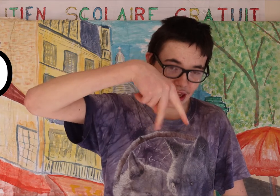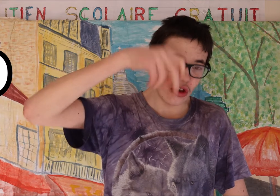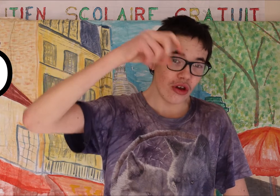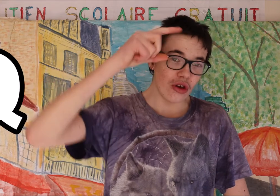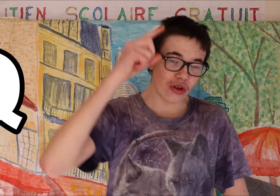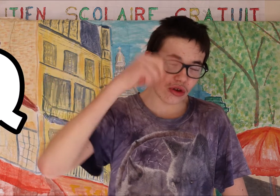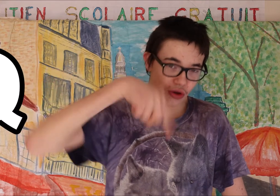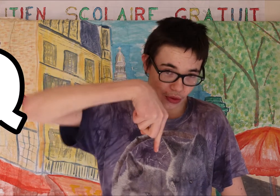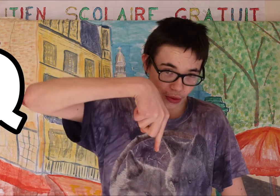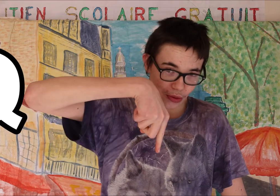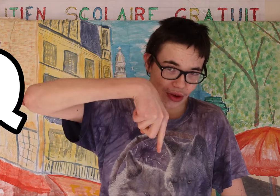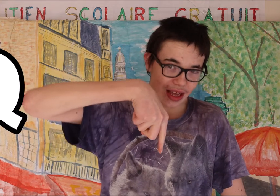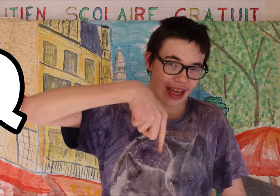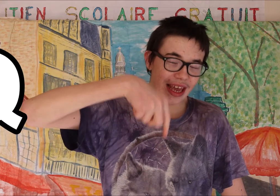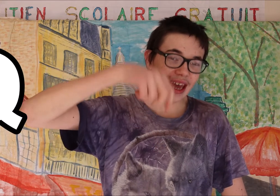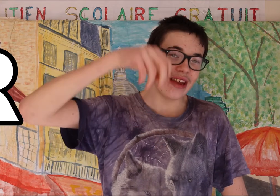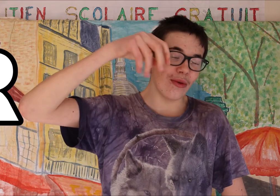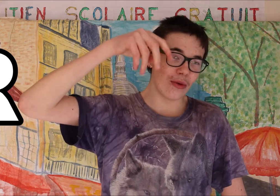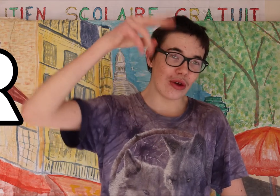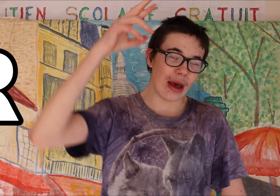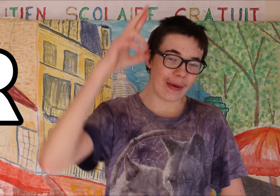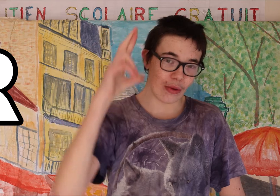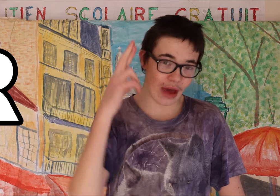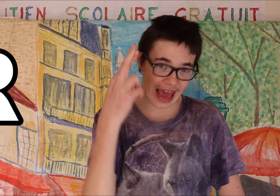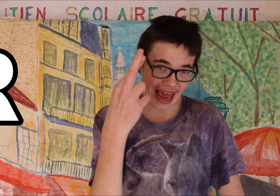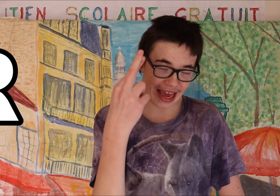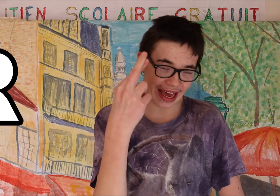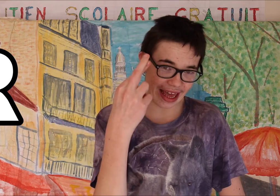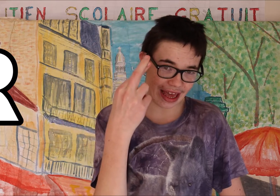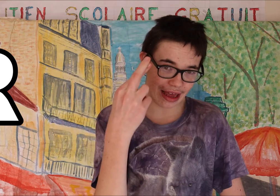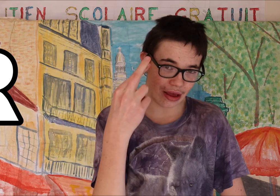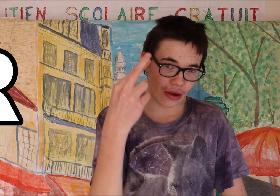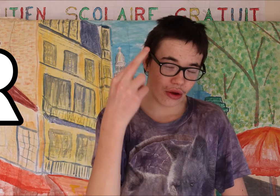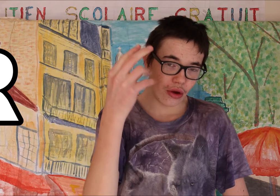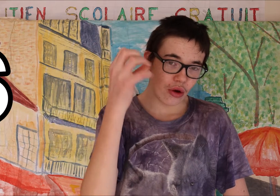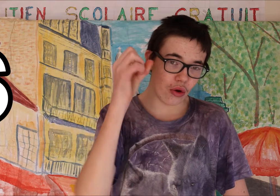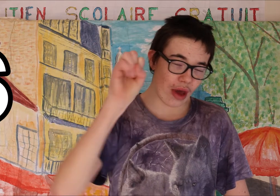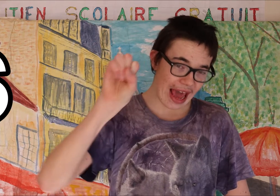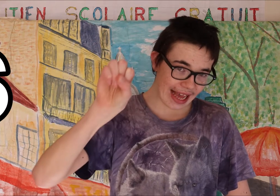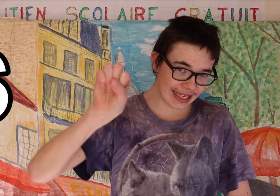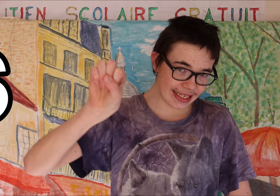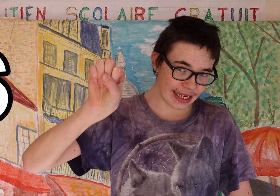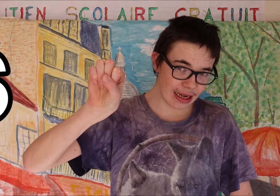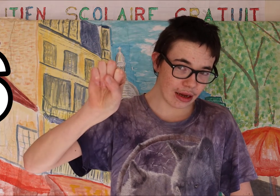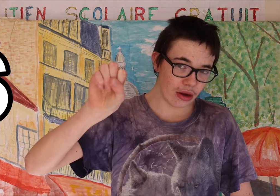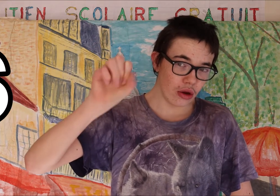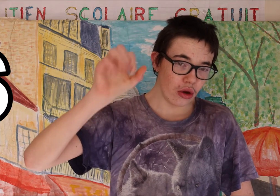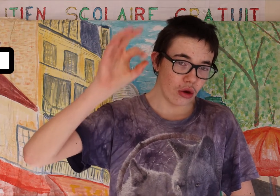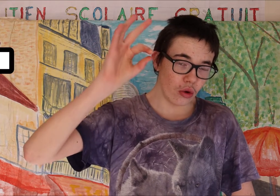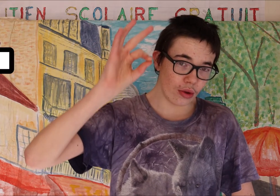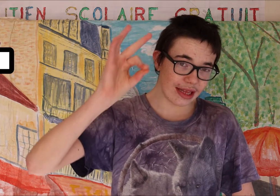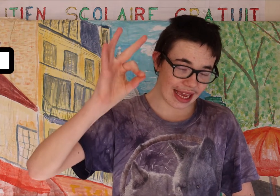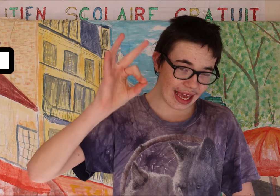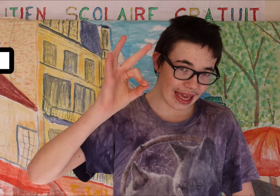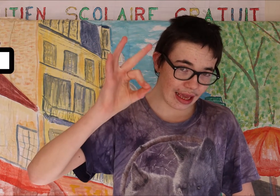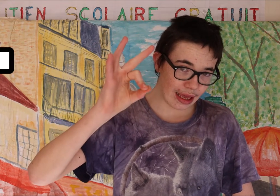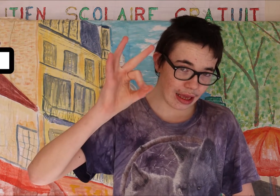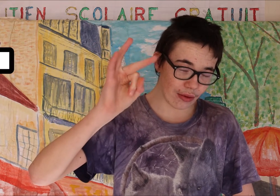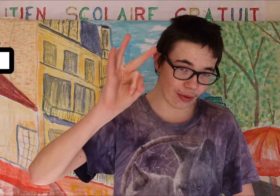Q, donc après le R, le S, le T, donc